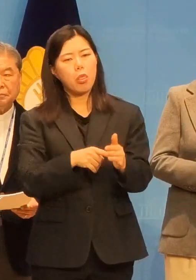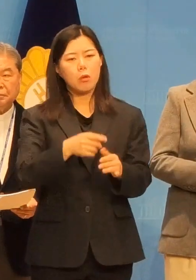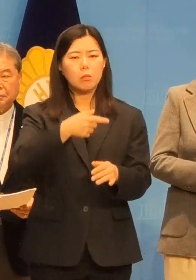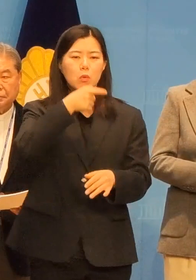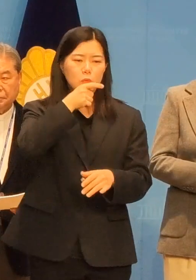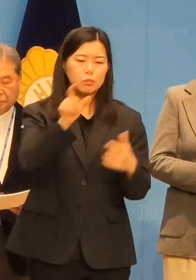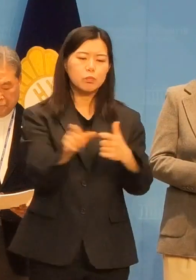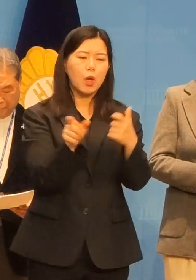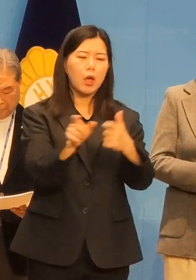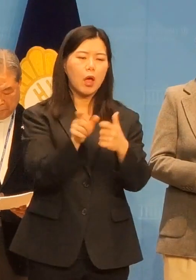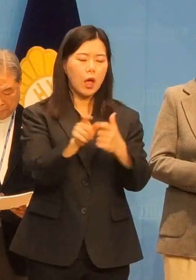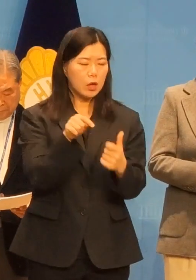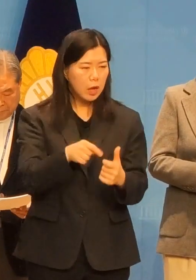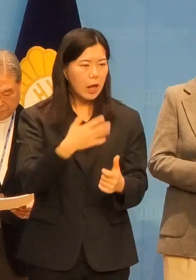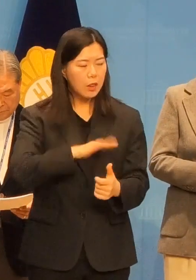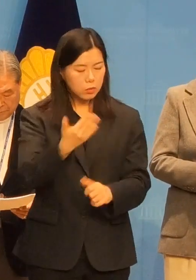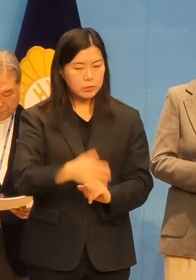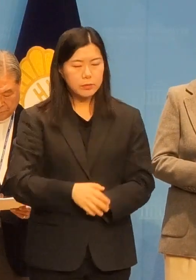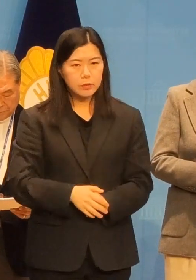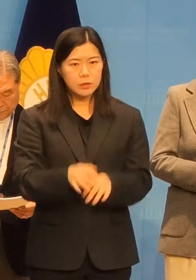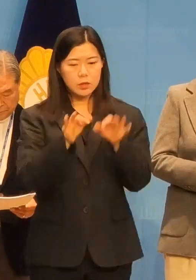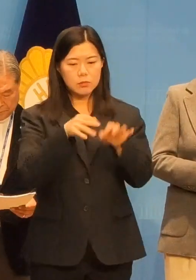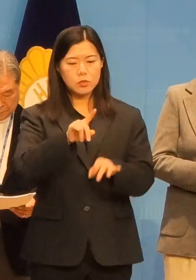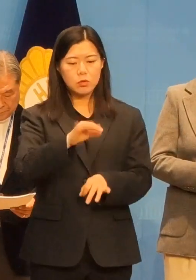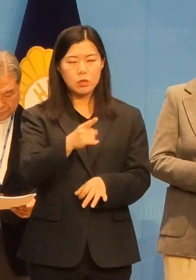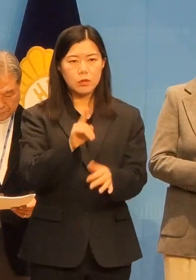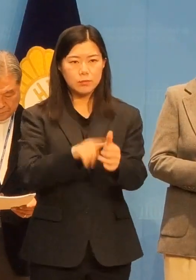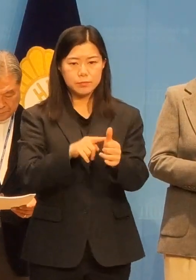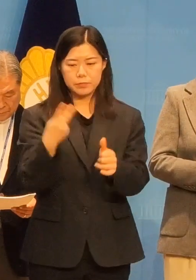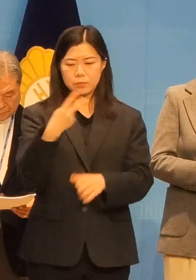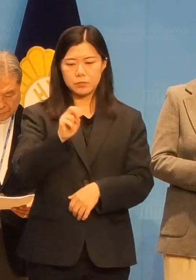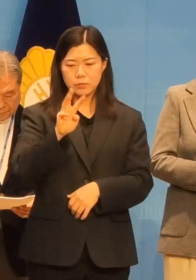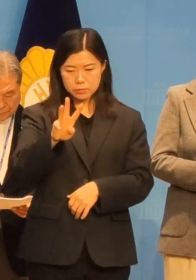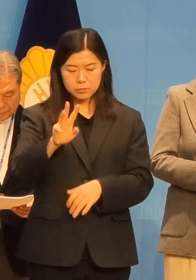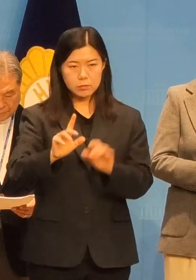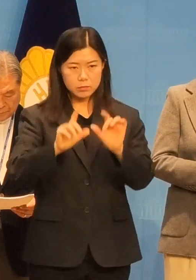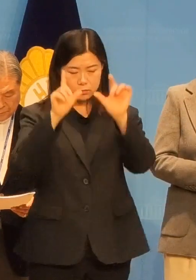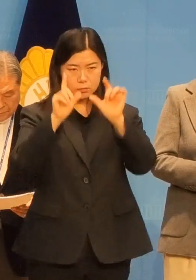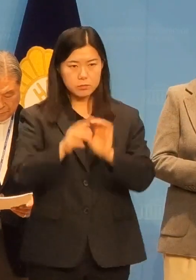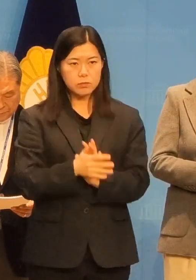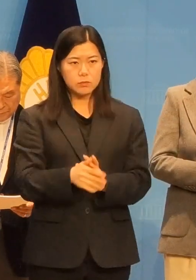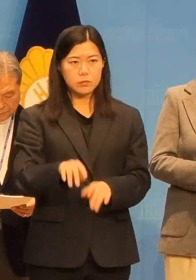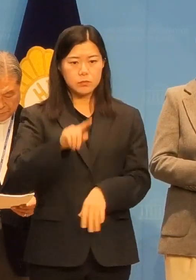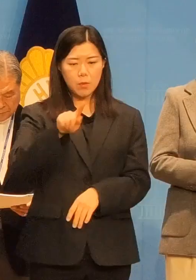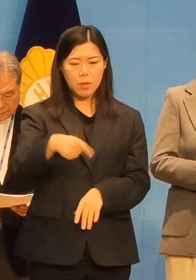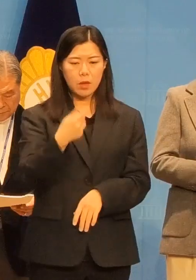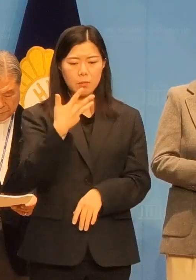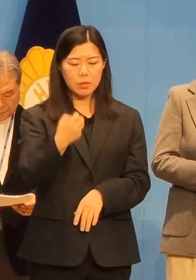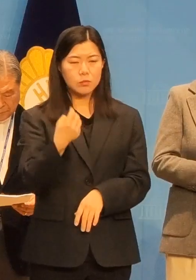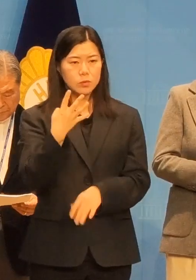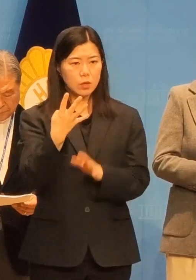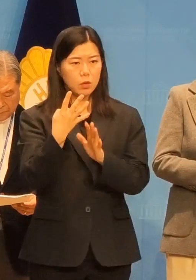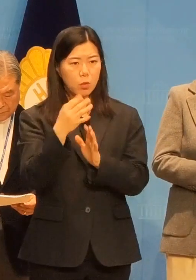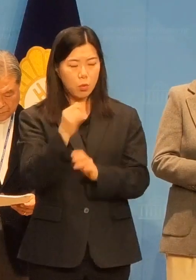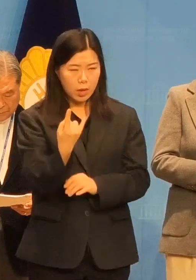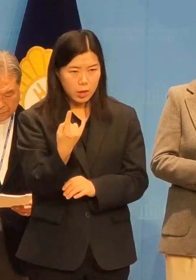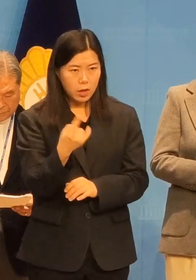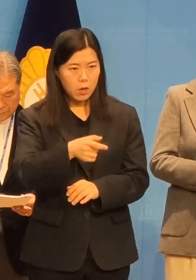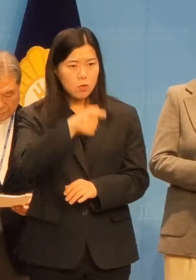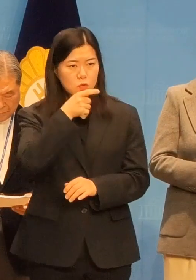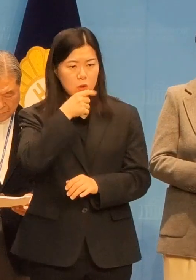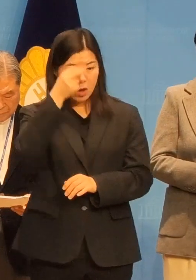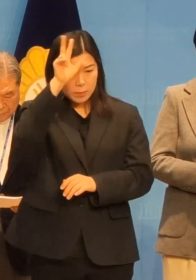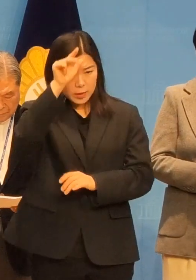확인되었습니다. 김성태는 2023년 총 184회 수원지검에